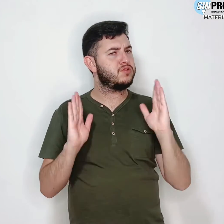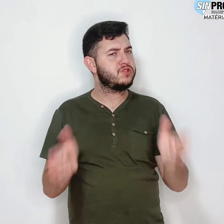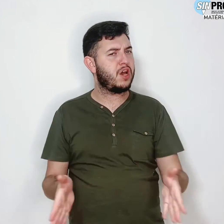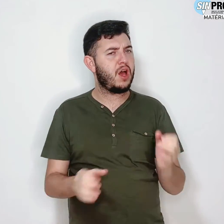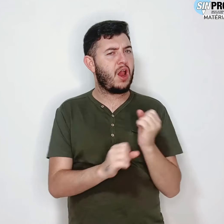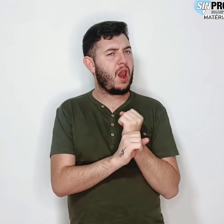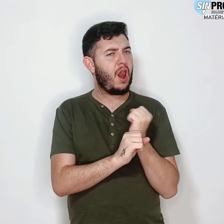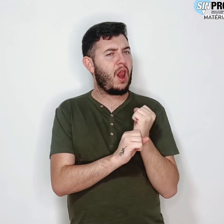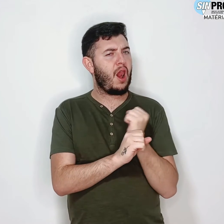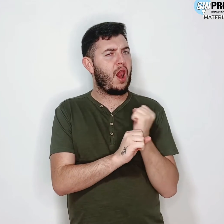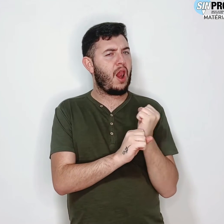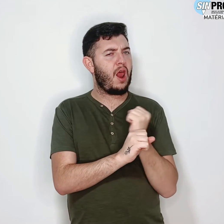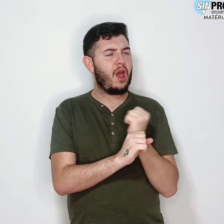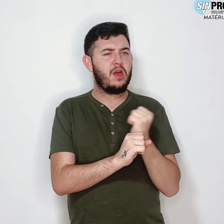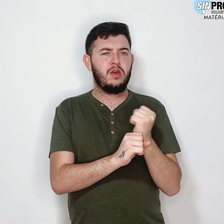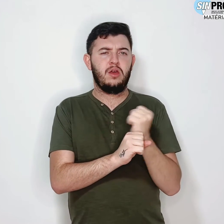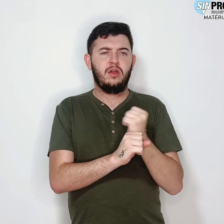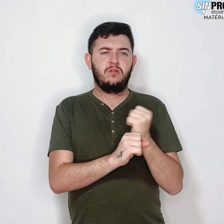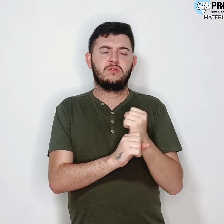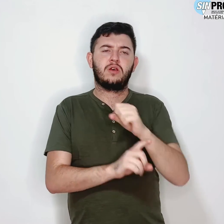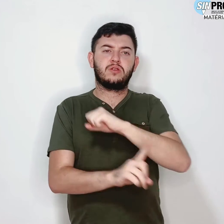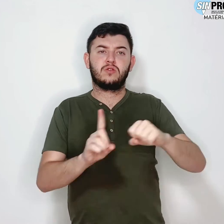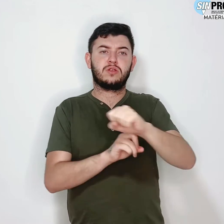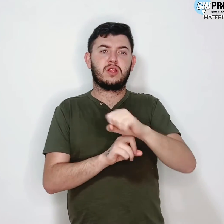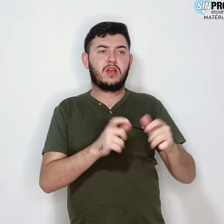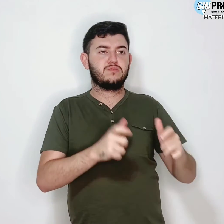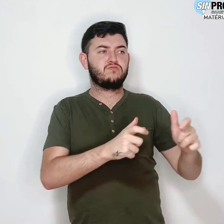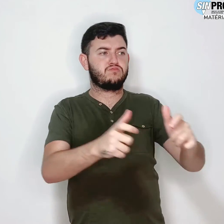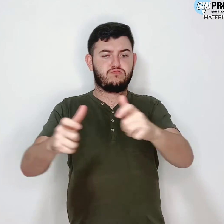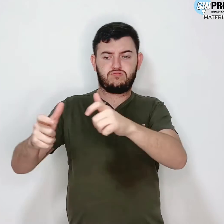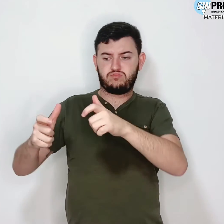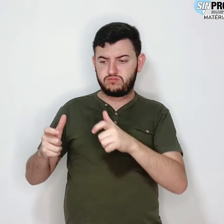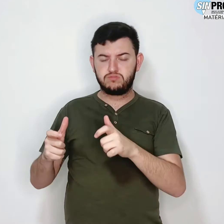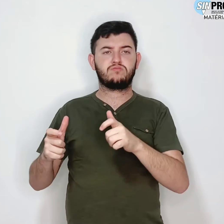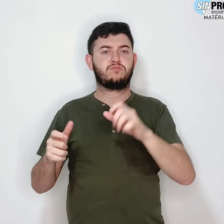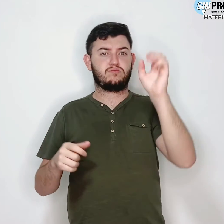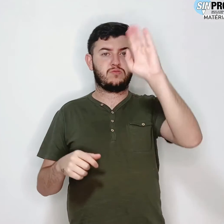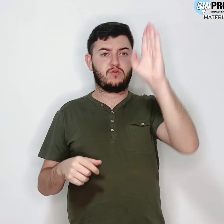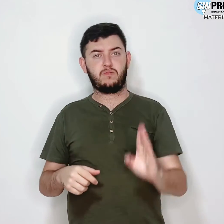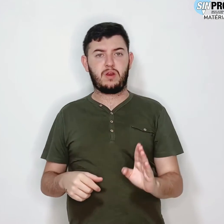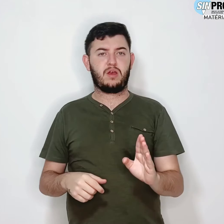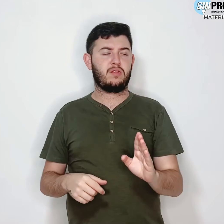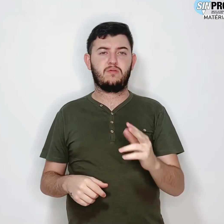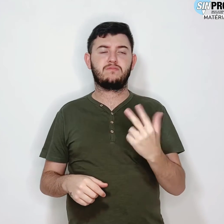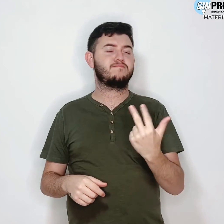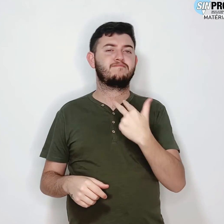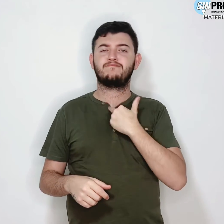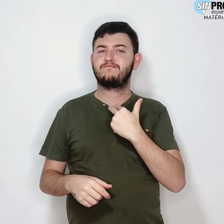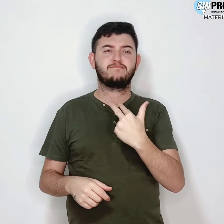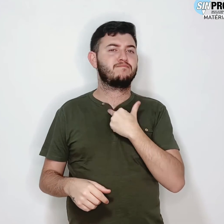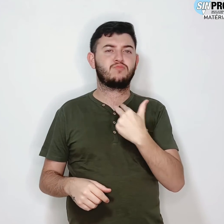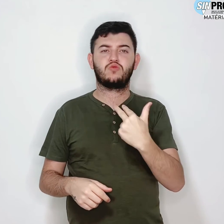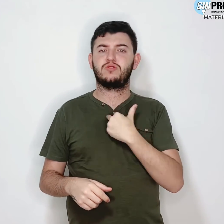anos, setores da sociedade brasileira eram proibidos de acessarem o direito ao